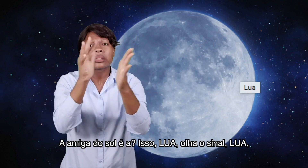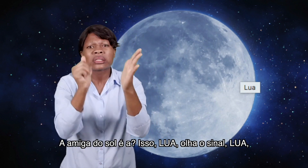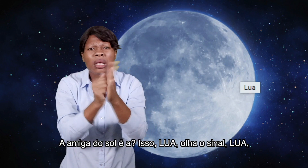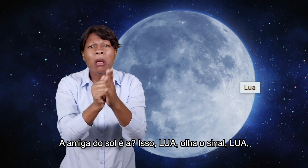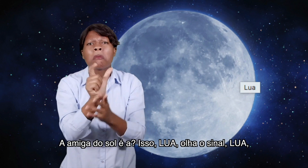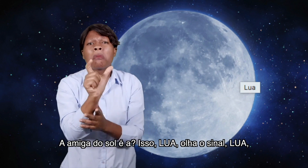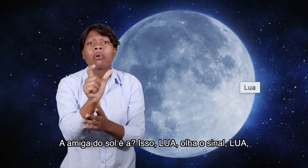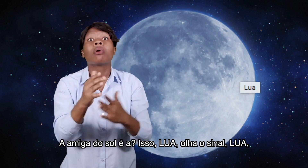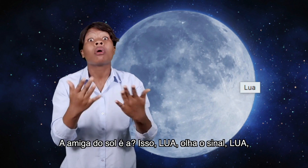Lua